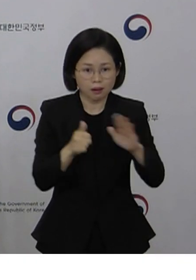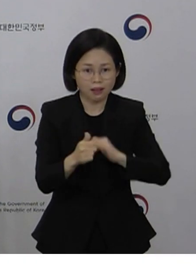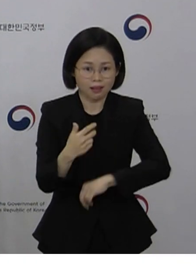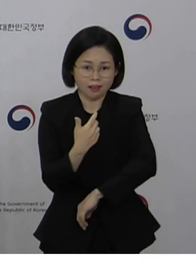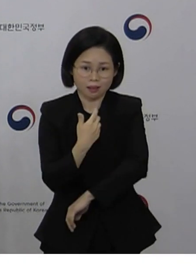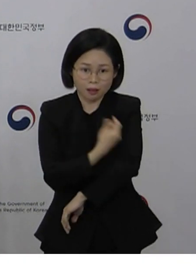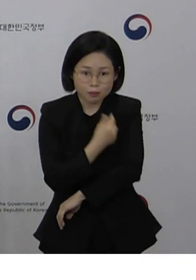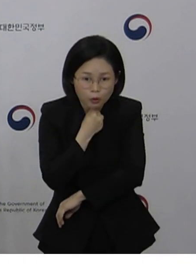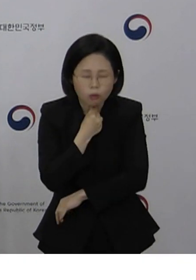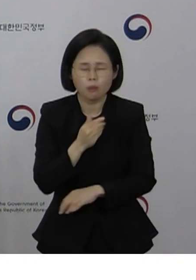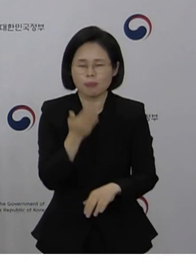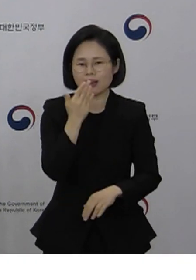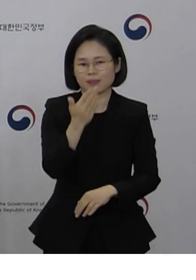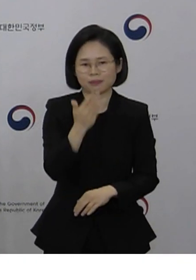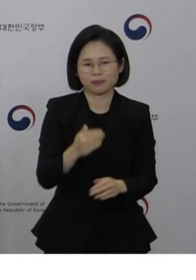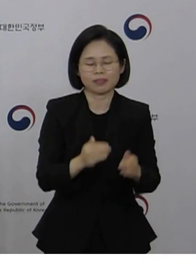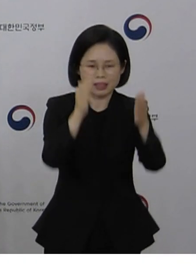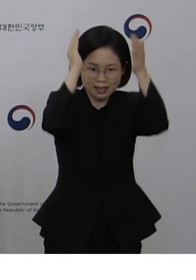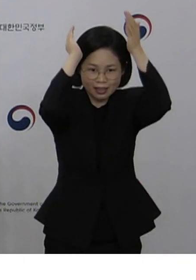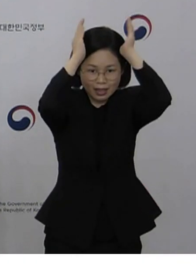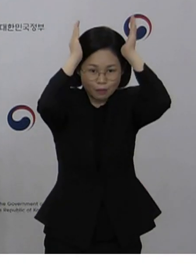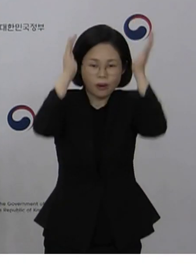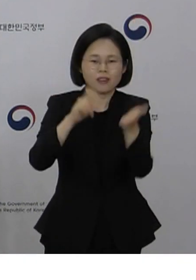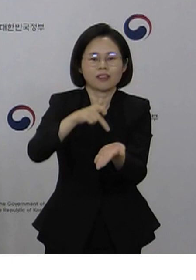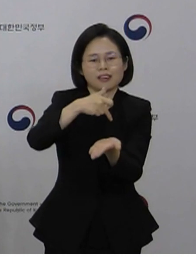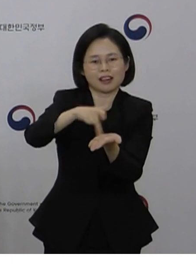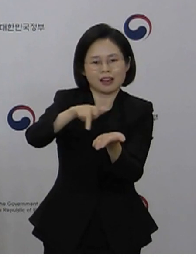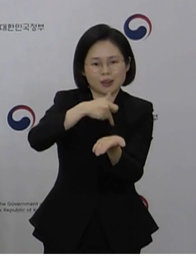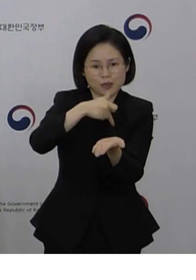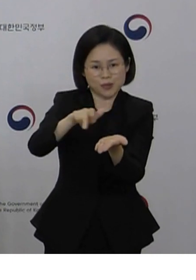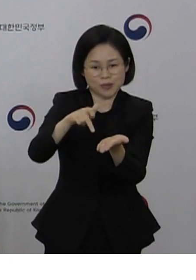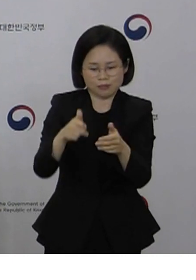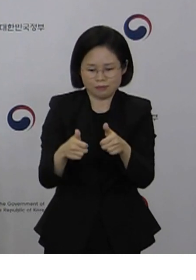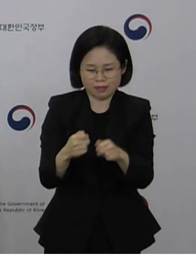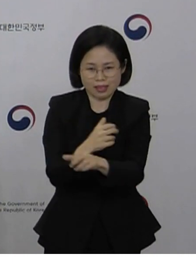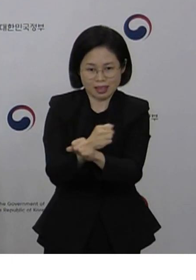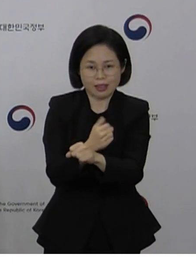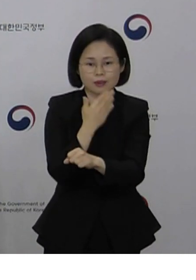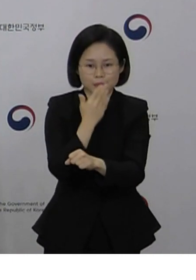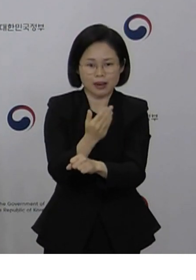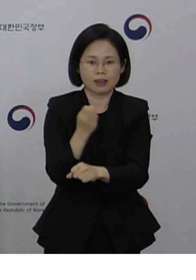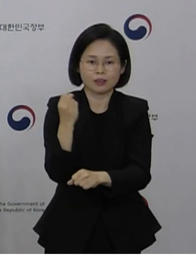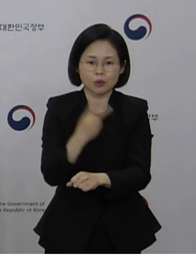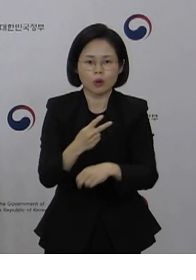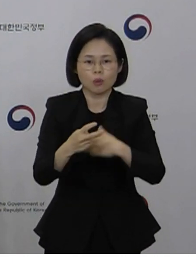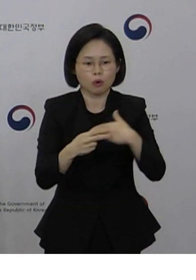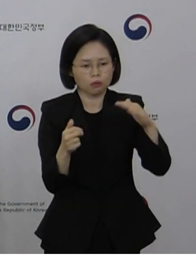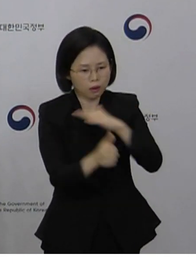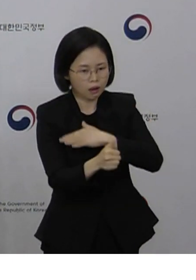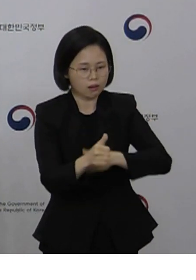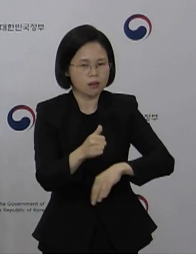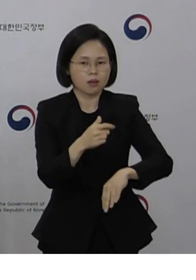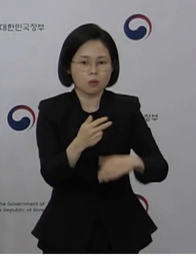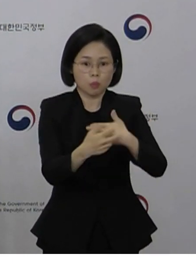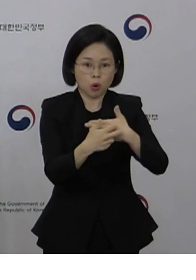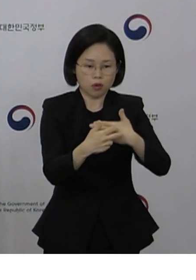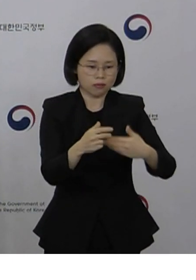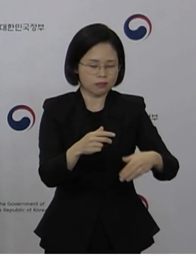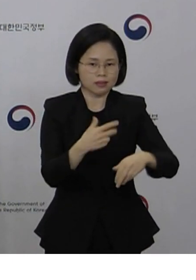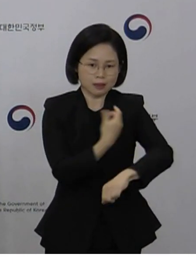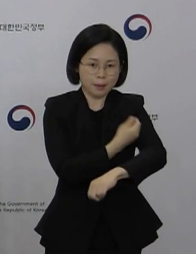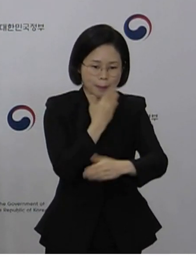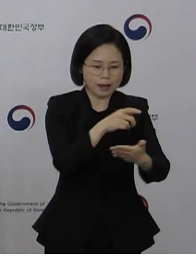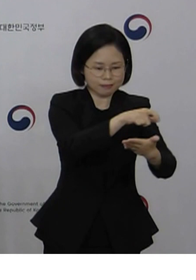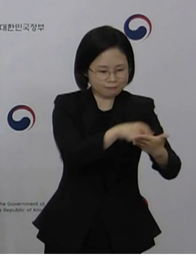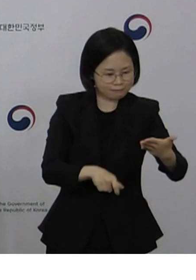등 민간 서비스를 통한 당일 예약, 의료기관 예비 명단을 활용한 접종이 시행됩니다.